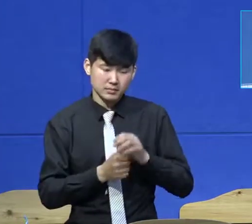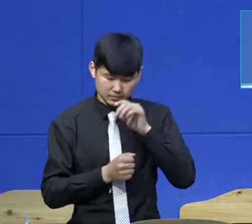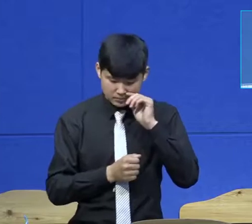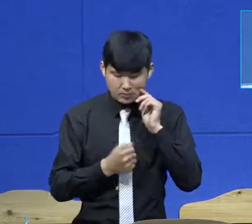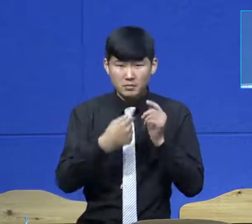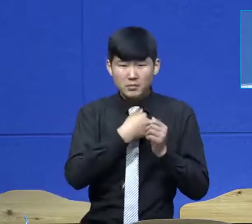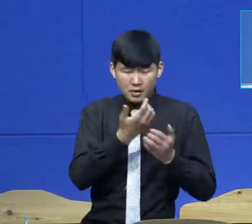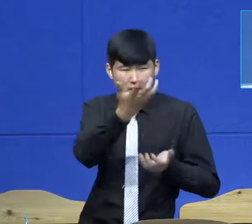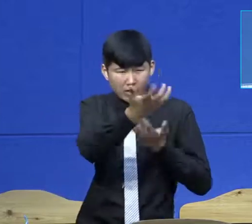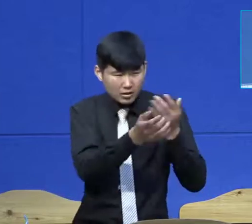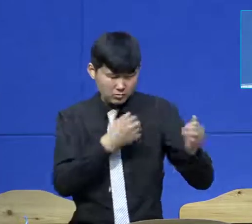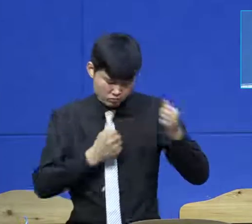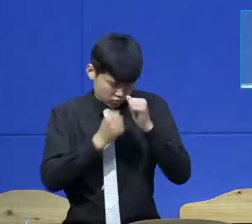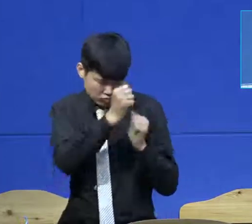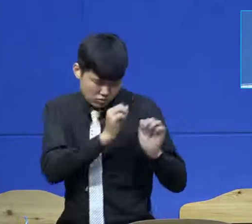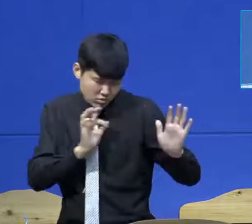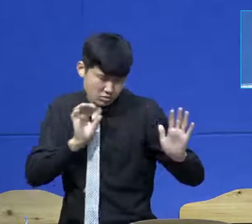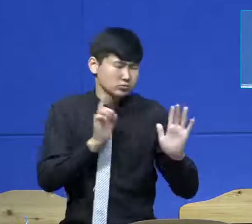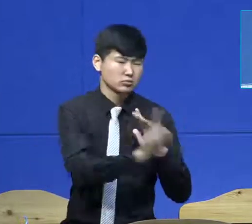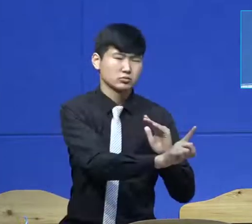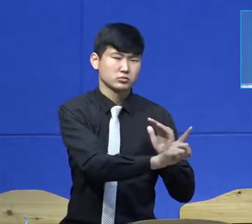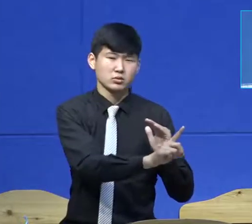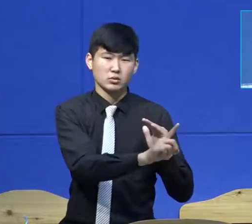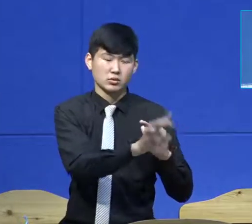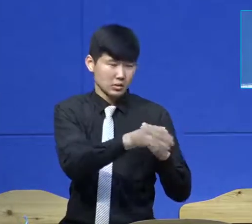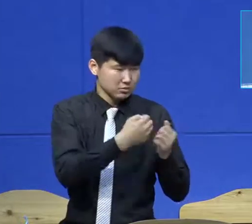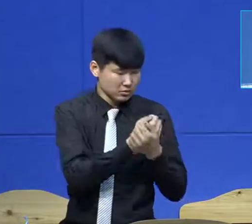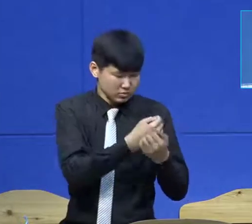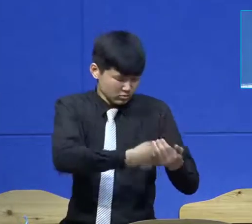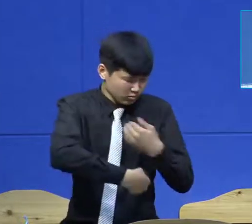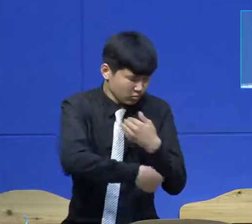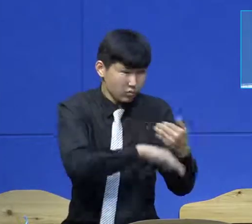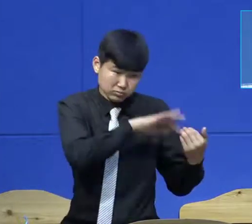би гал руу өсрөөд орсон гүүгээд орсон тэгээ чамайг авч гарч ирсэн